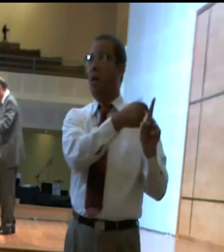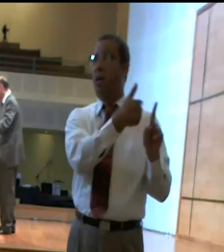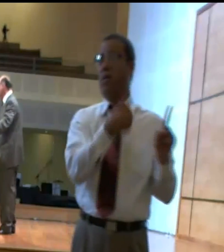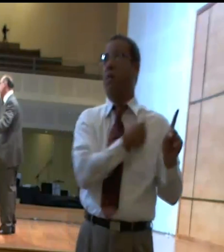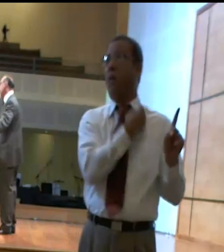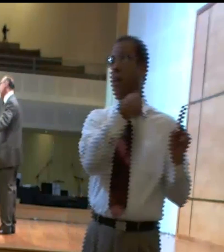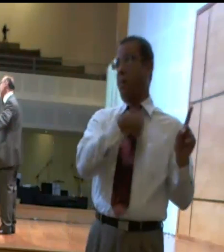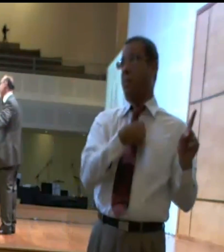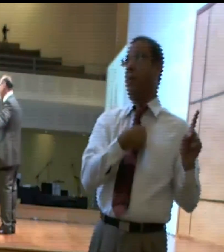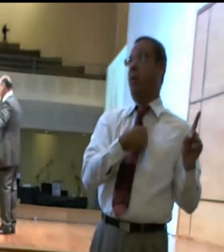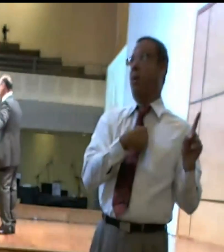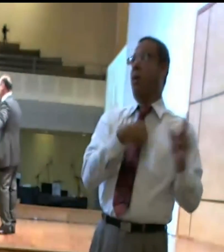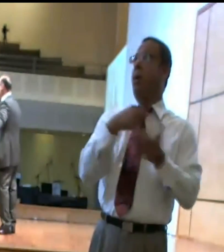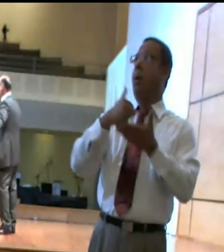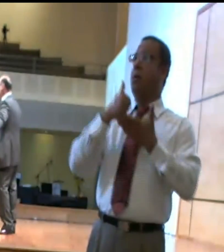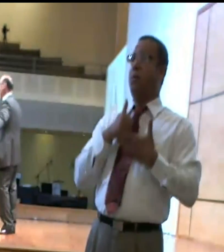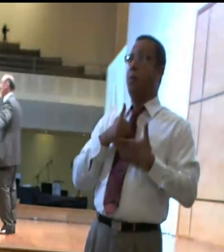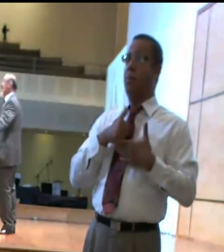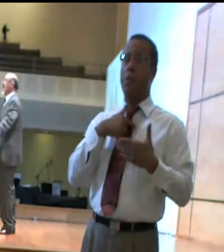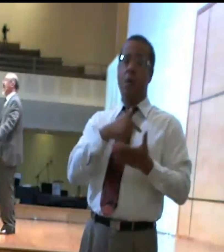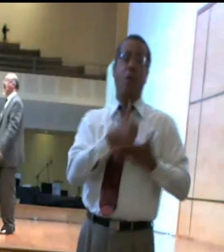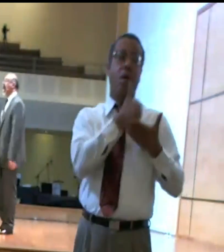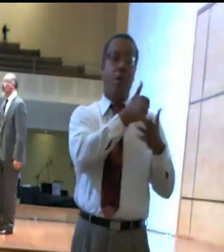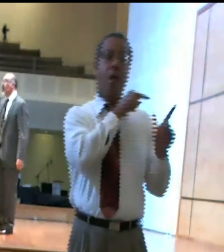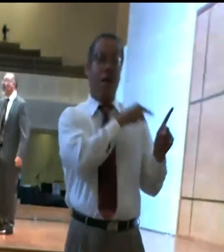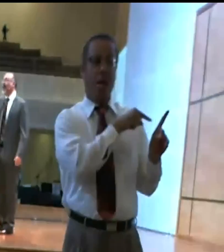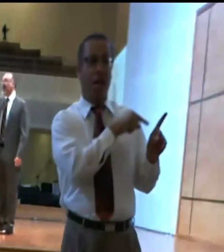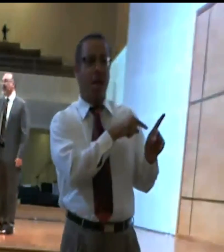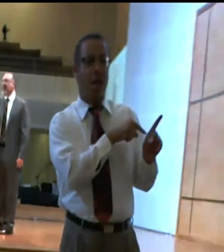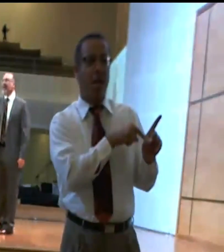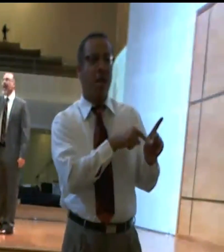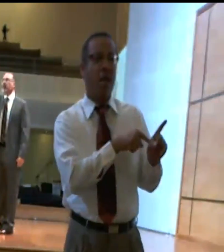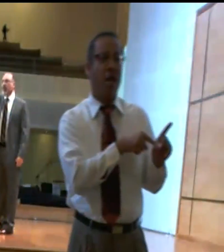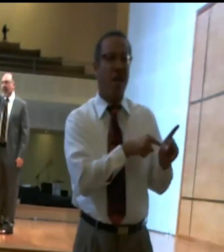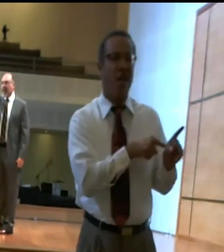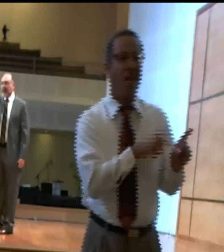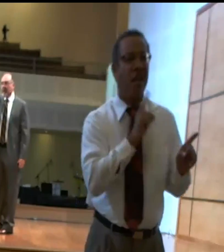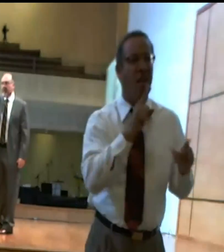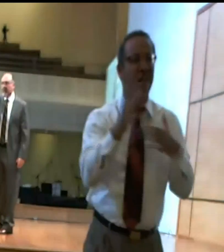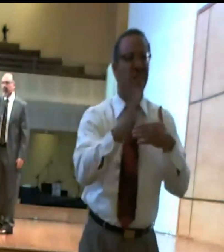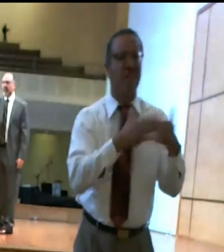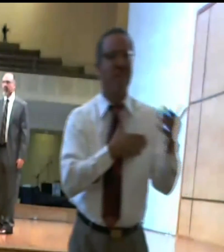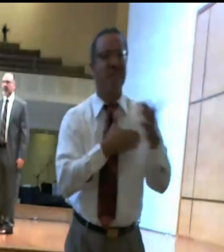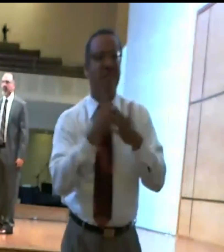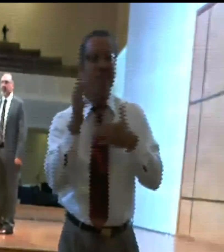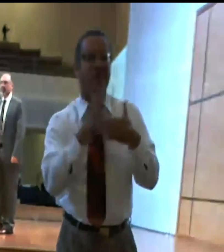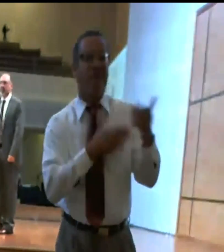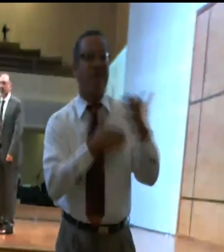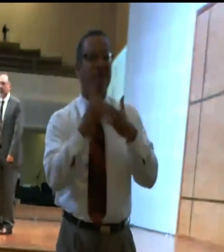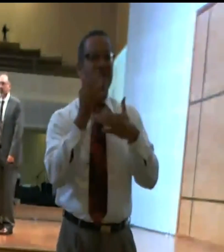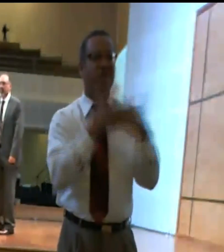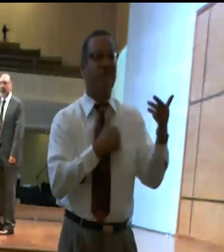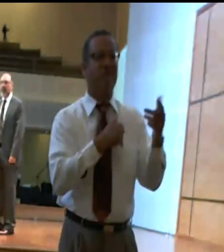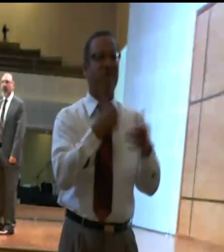no siempre salen como esperamos. Aún obedezcas a la autoridad.